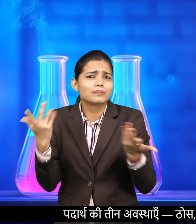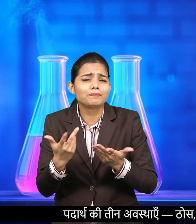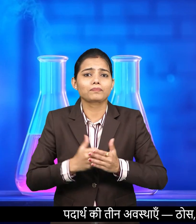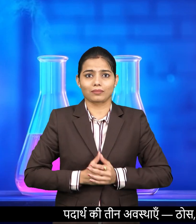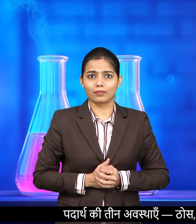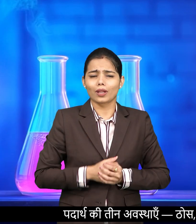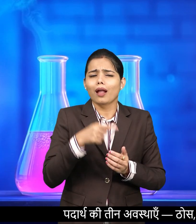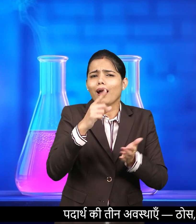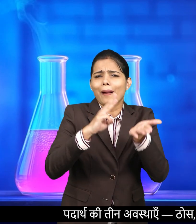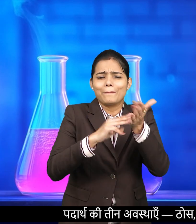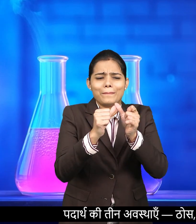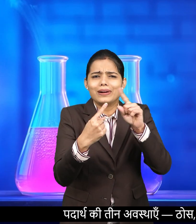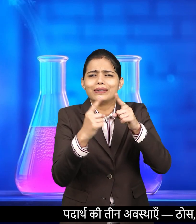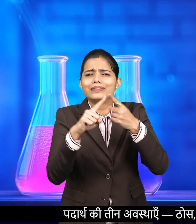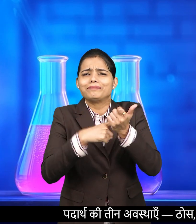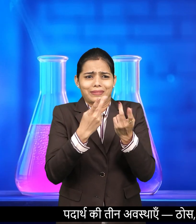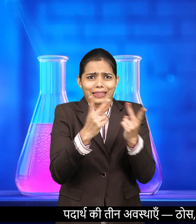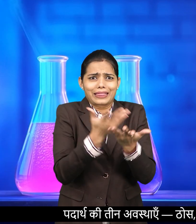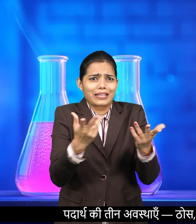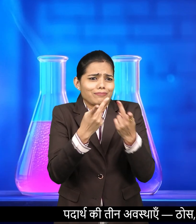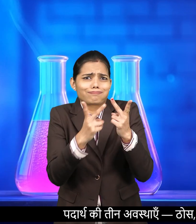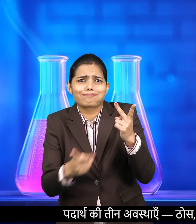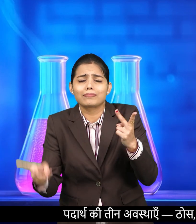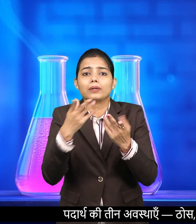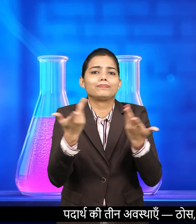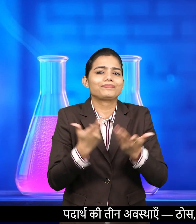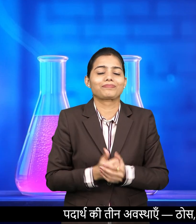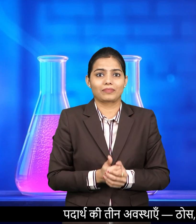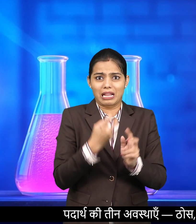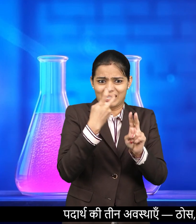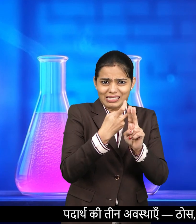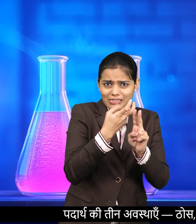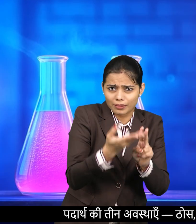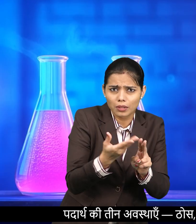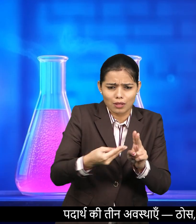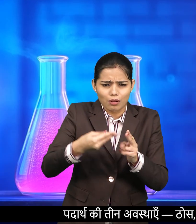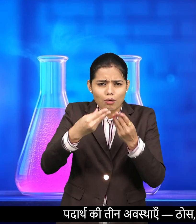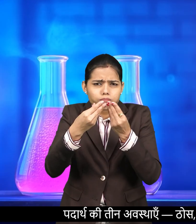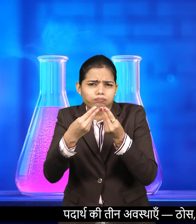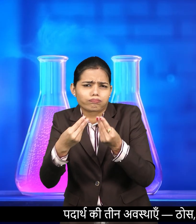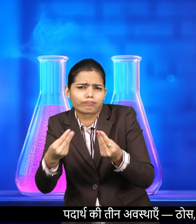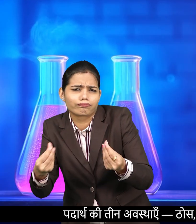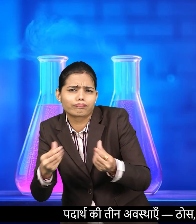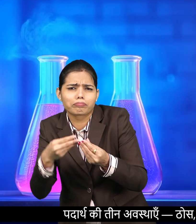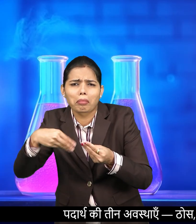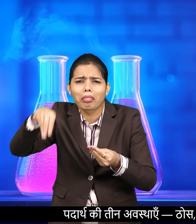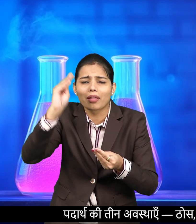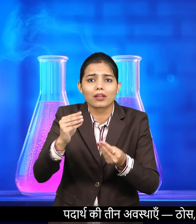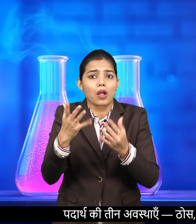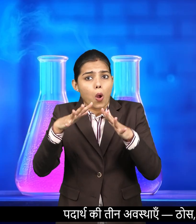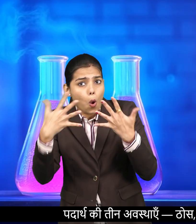पदार्थ की 3 अवस्थाएं ठोस, द्रव, गैस पहचानने में और समझने में सक्षम होंगे।